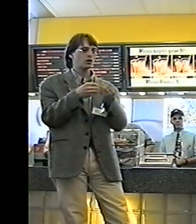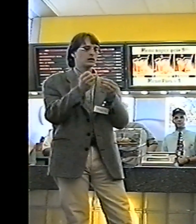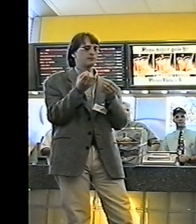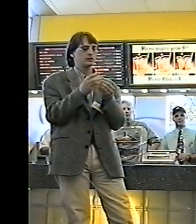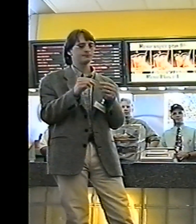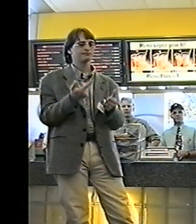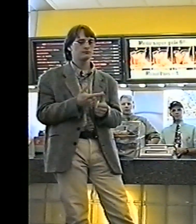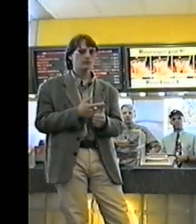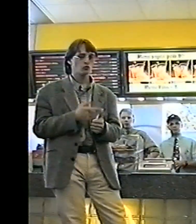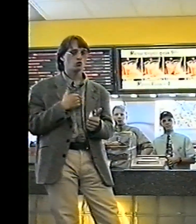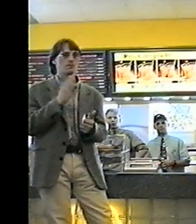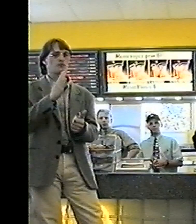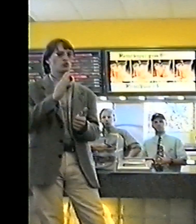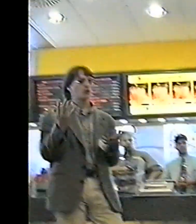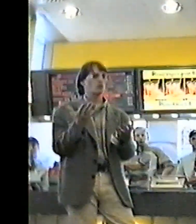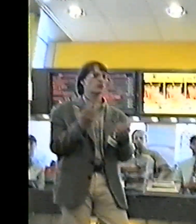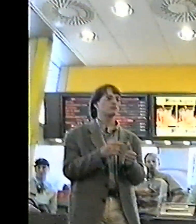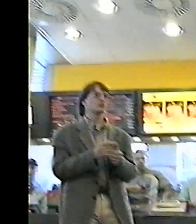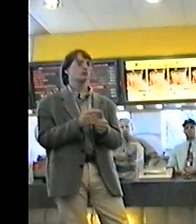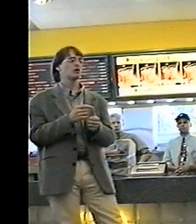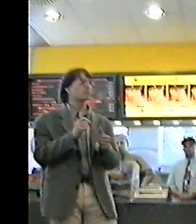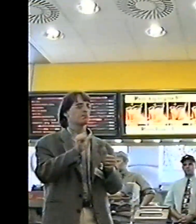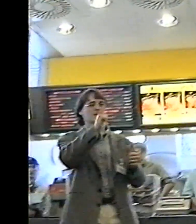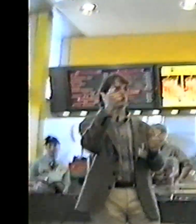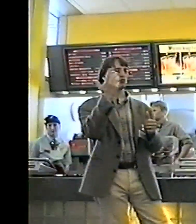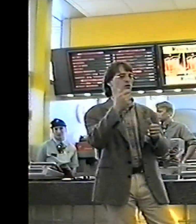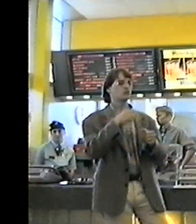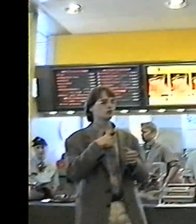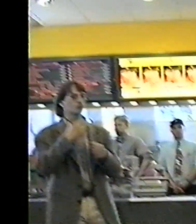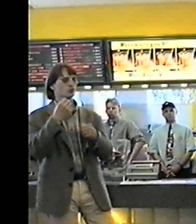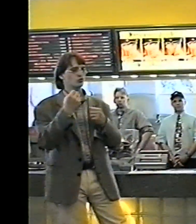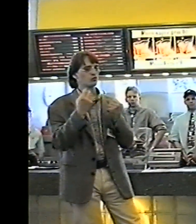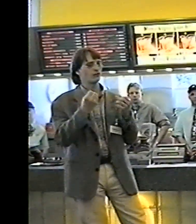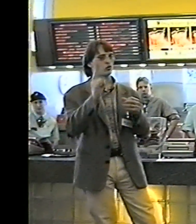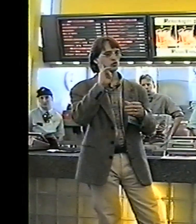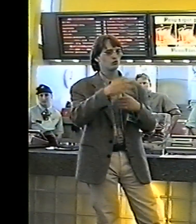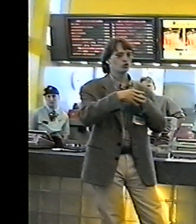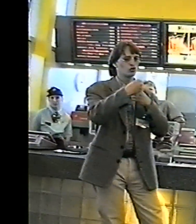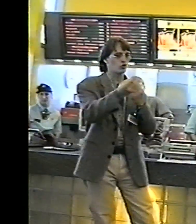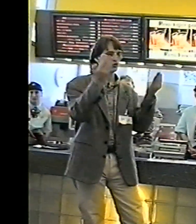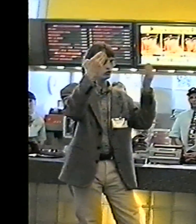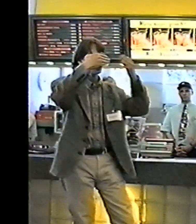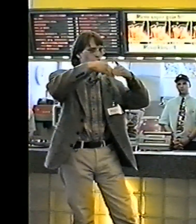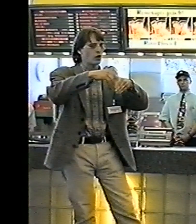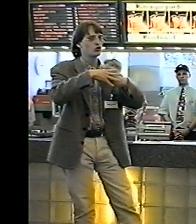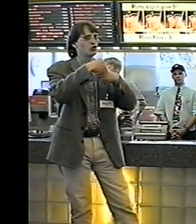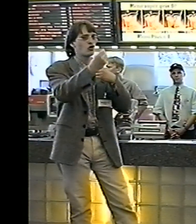Alors, je vais vous expliquer brièvement ce qu'on va faire de ce chèque. On a besoin de, en priorité...